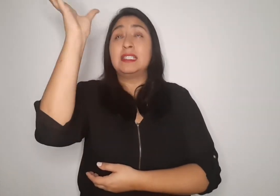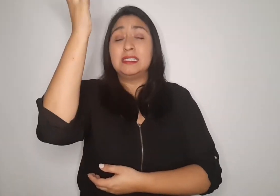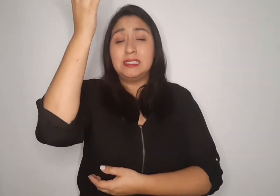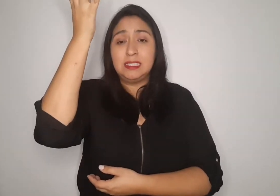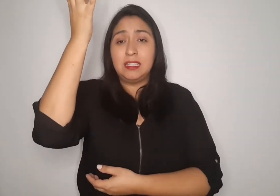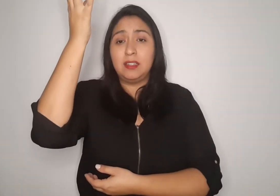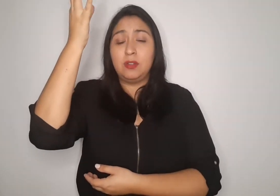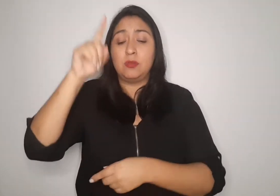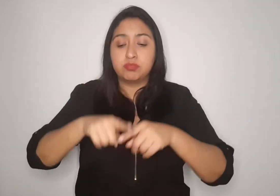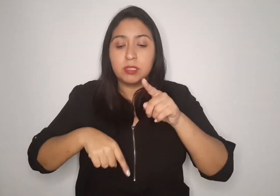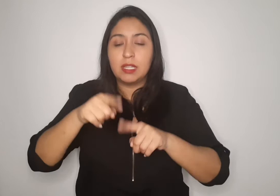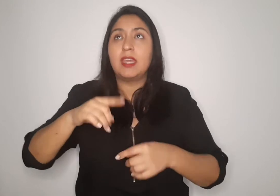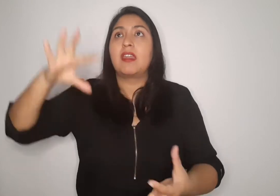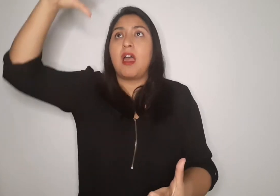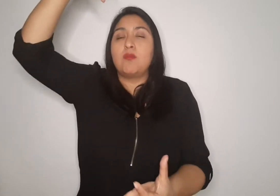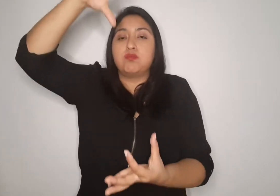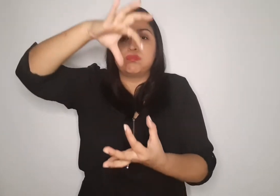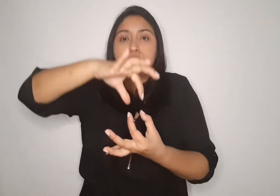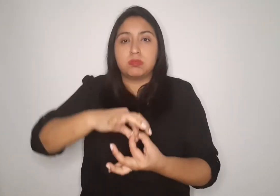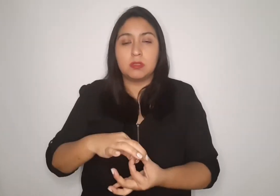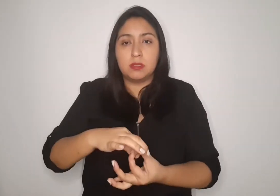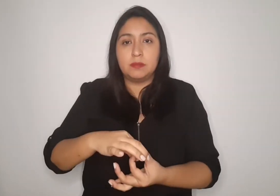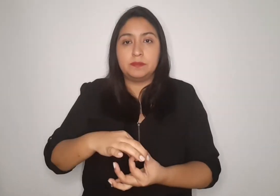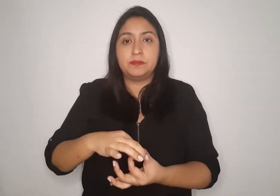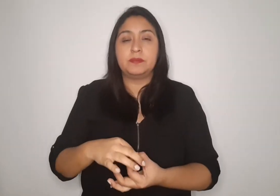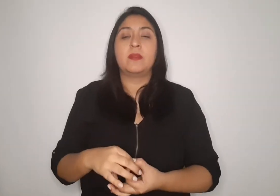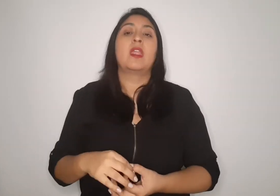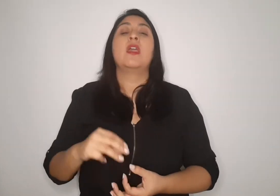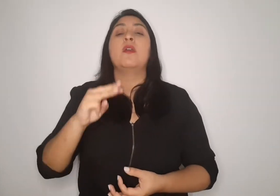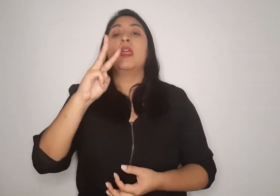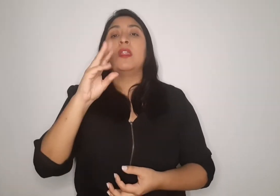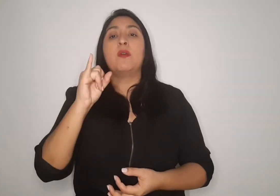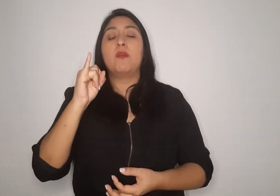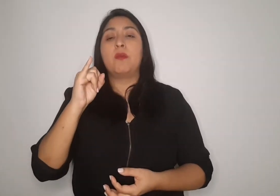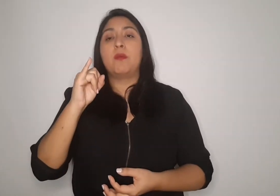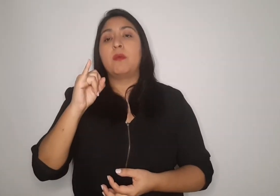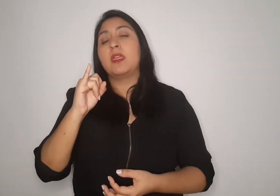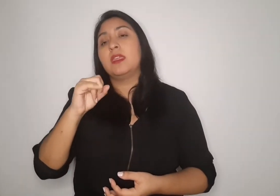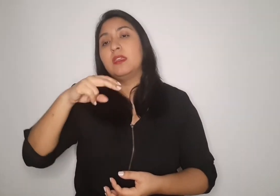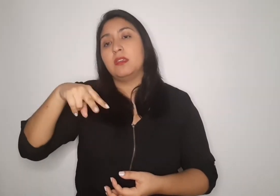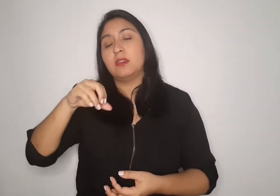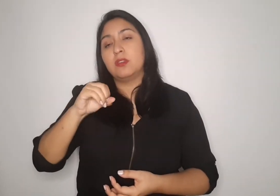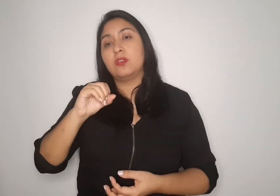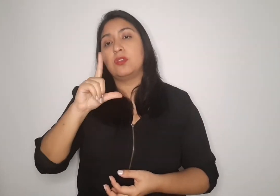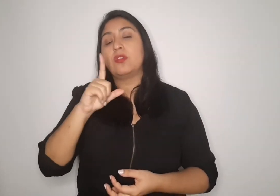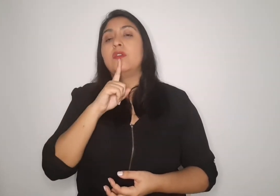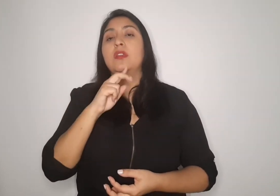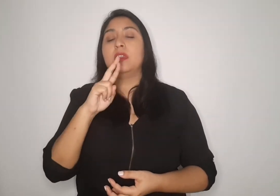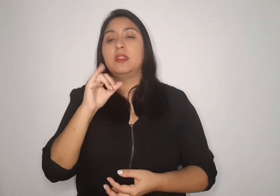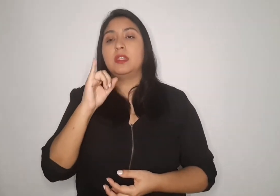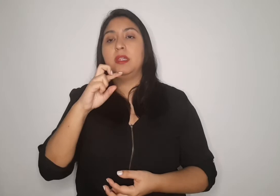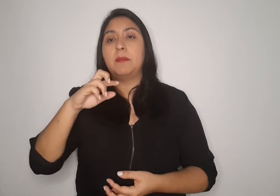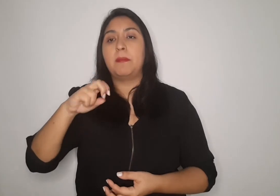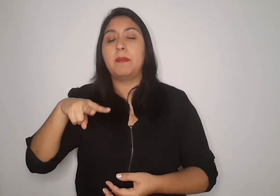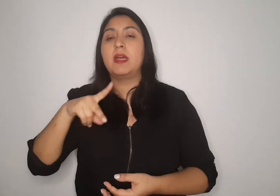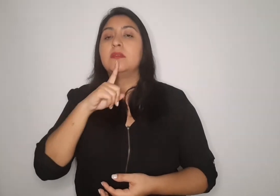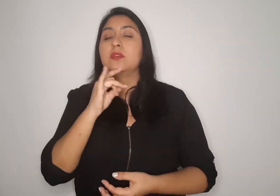algo muy importante para nosotros, es algo de alegría, son tiempos de alegría, son tiempos de renovación espiritual.